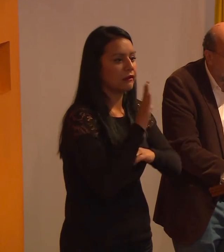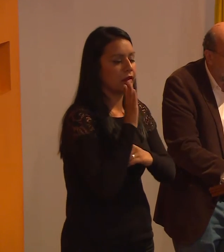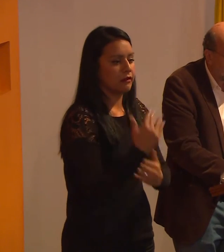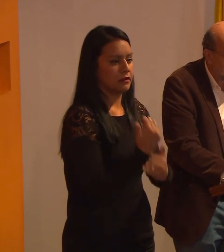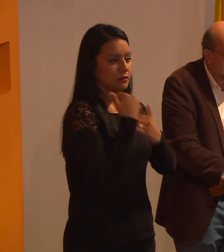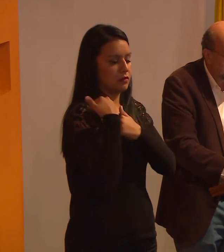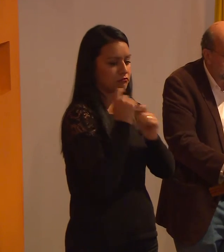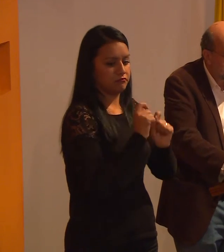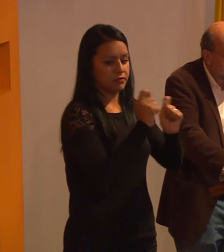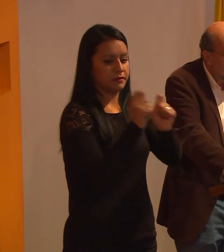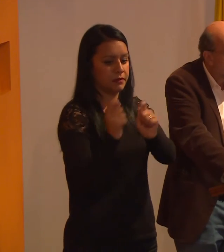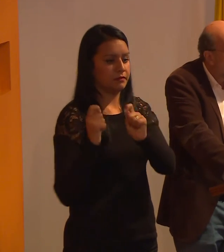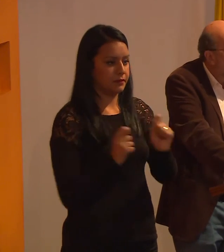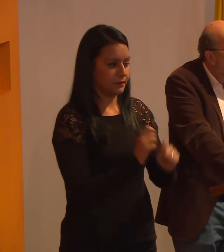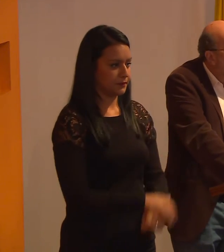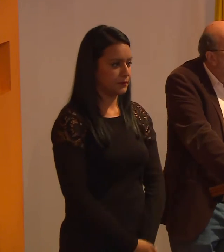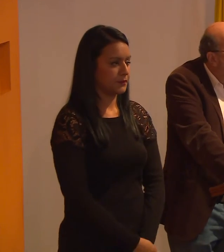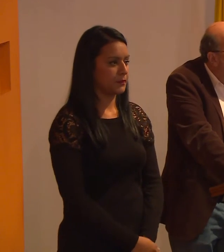responsabilidades.